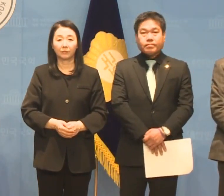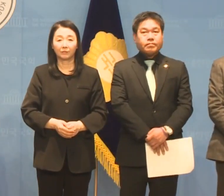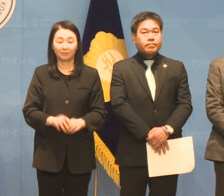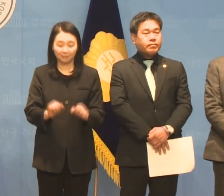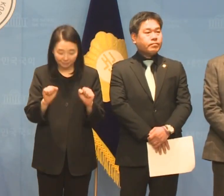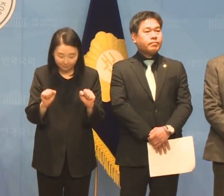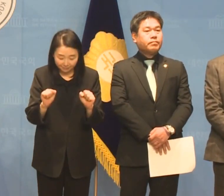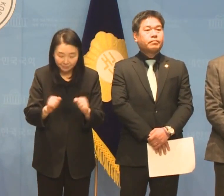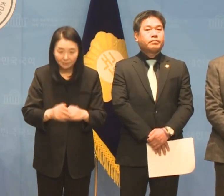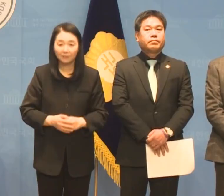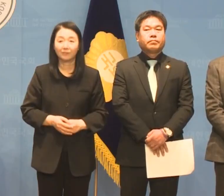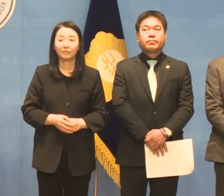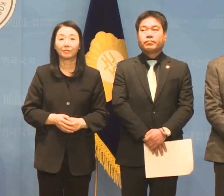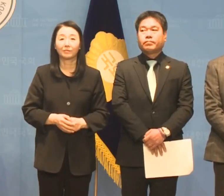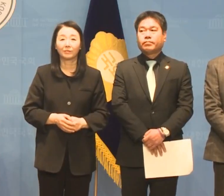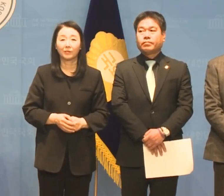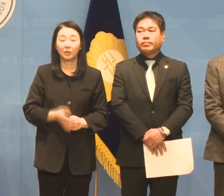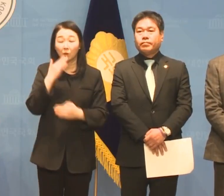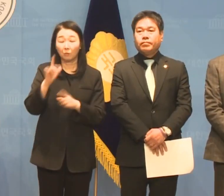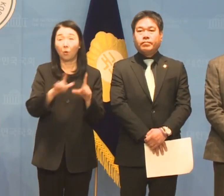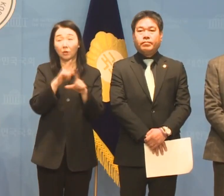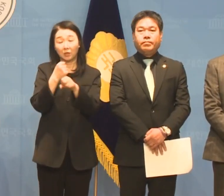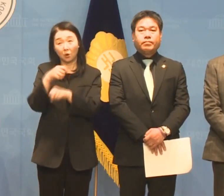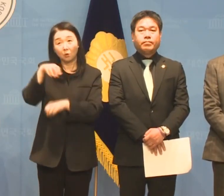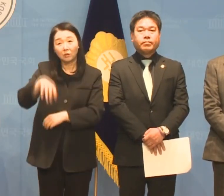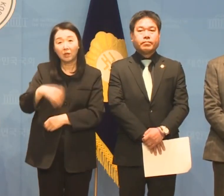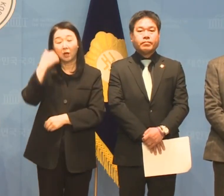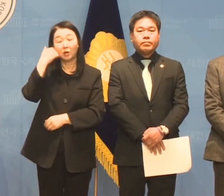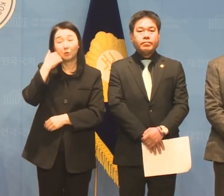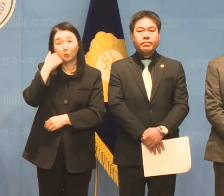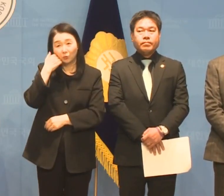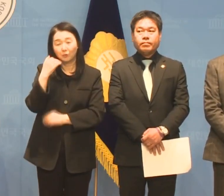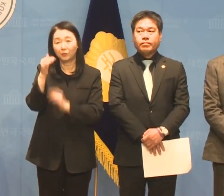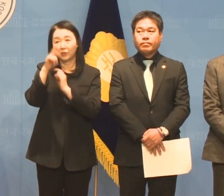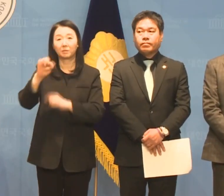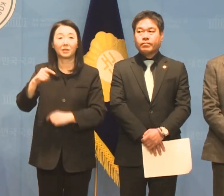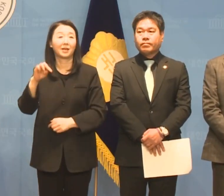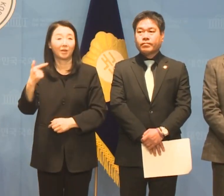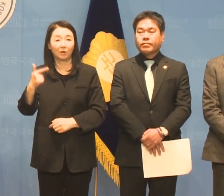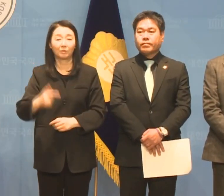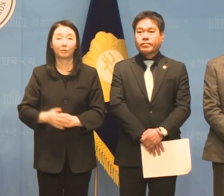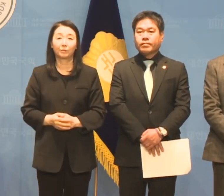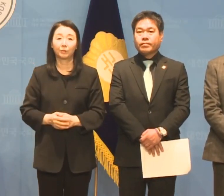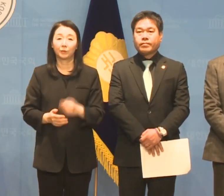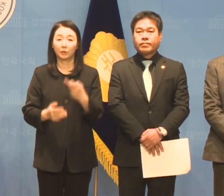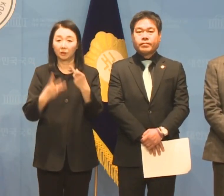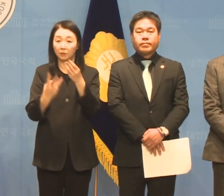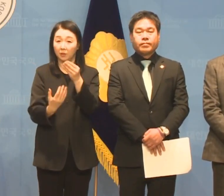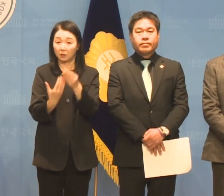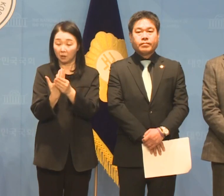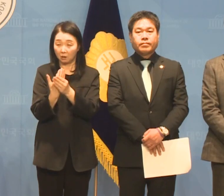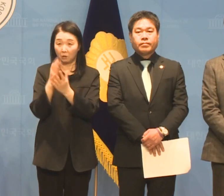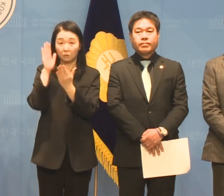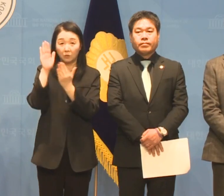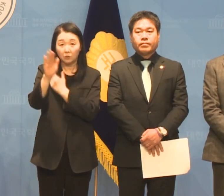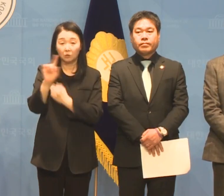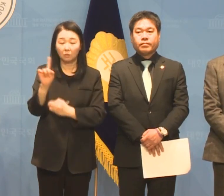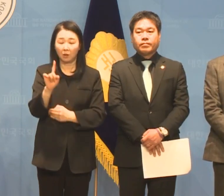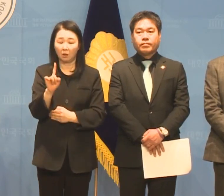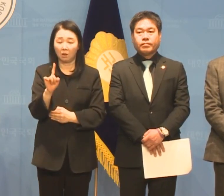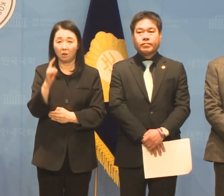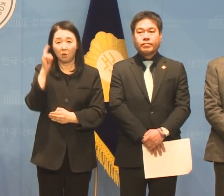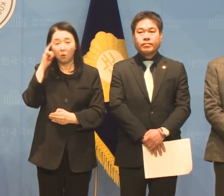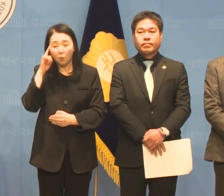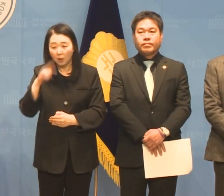네, 안녕하세요. 민생경제연구소 소장 전 청와대 부대변인 임세은입니다. 12.3 계엄 사태 이후로 매우